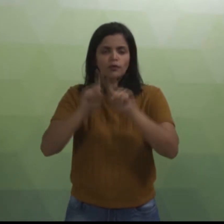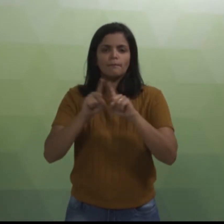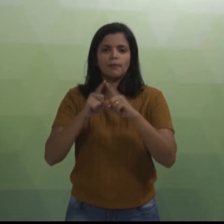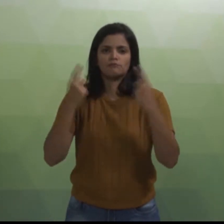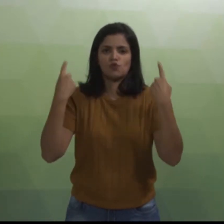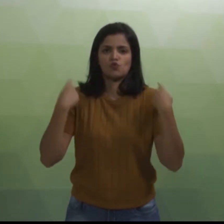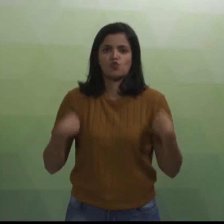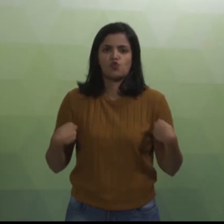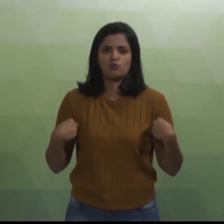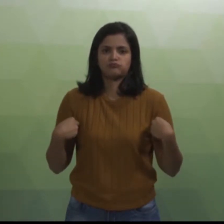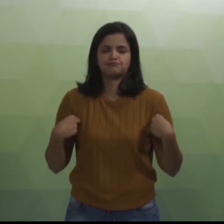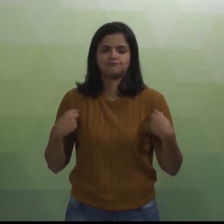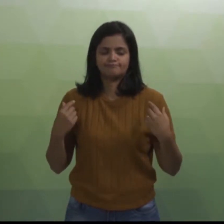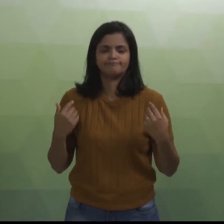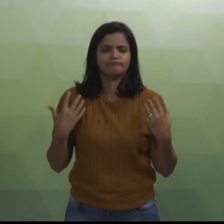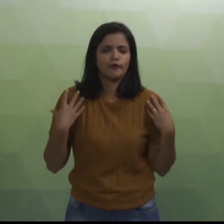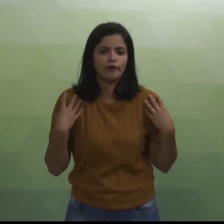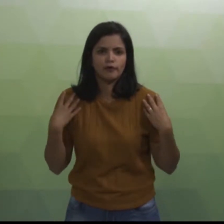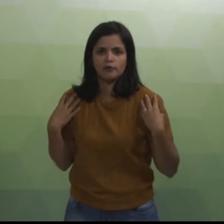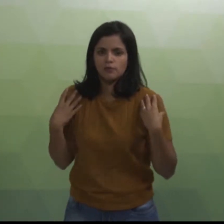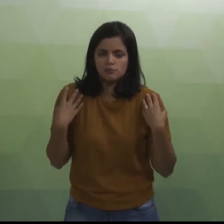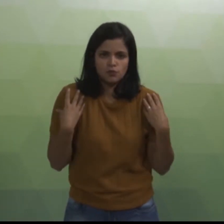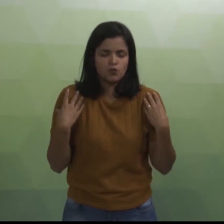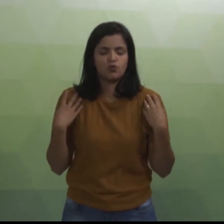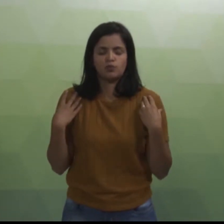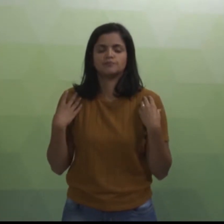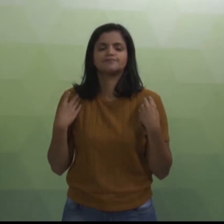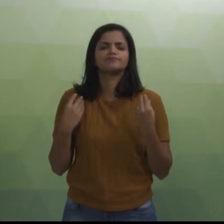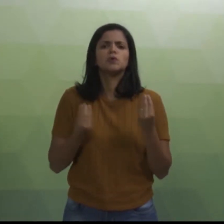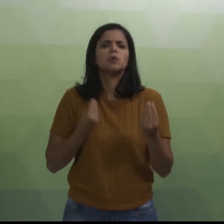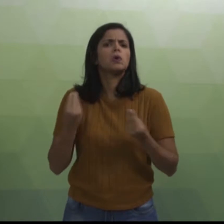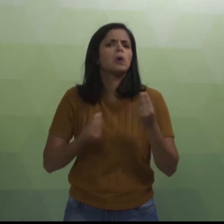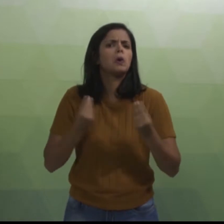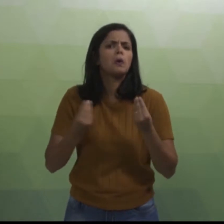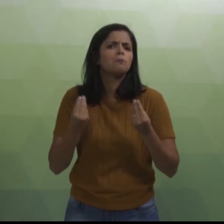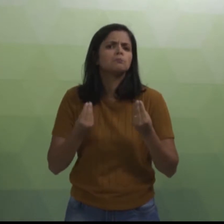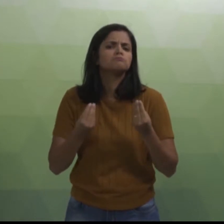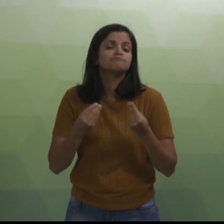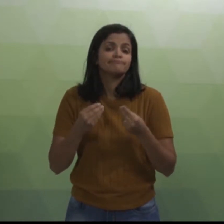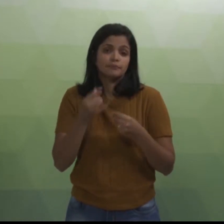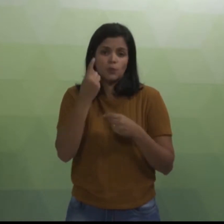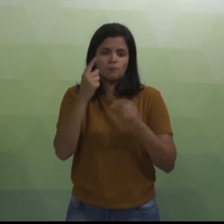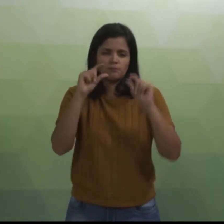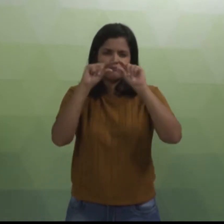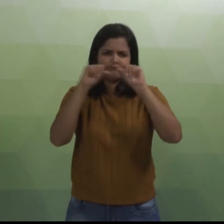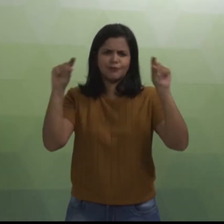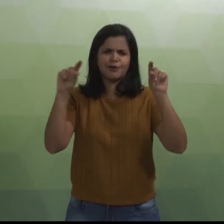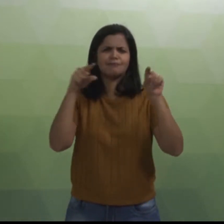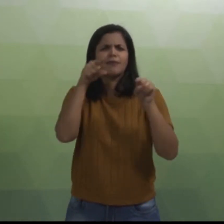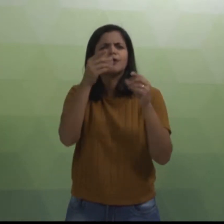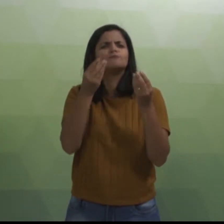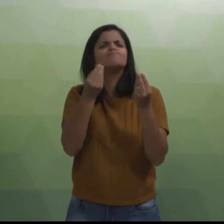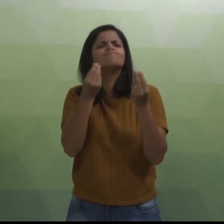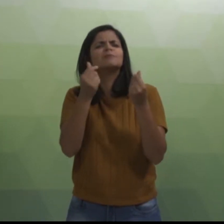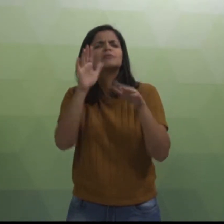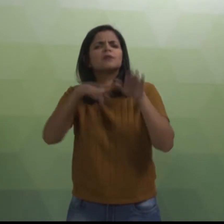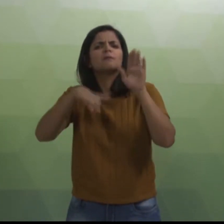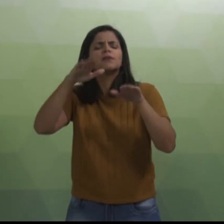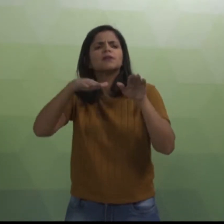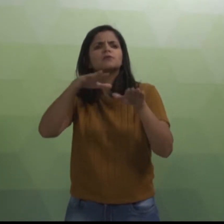Temos ali a incorporação da expressão facial e corporal. E como que acontece? Temos ali uma